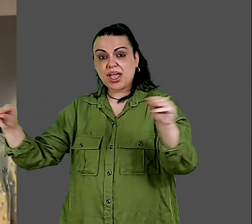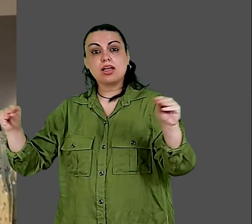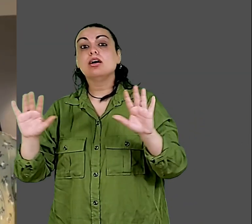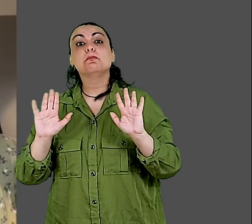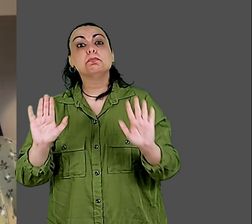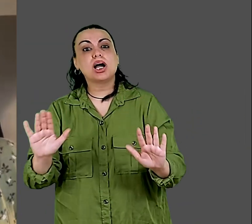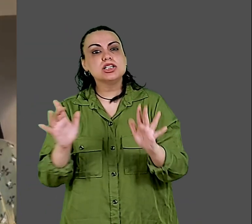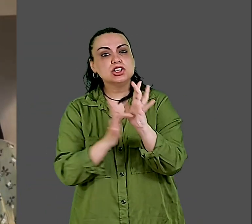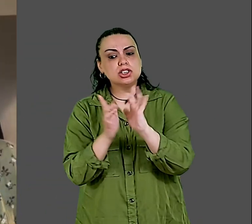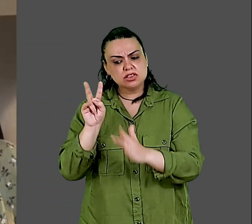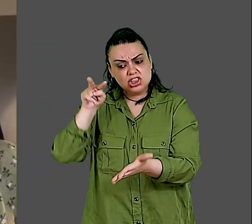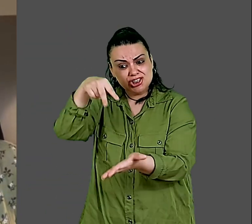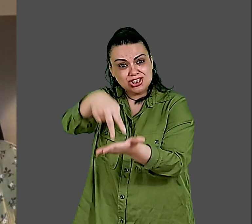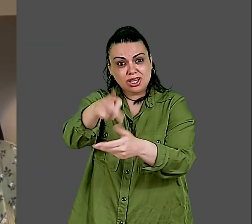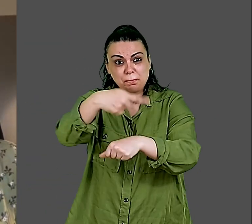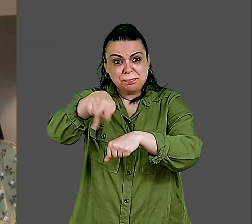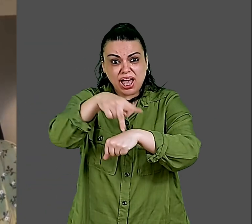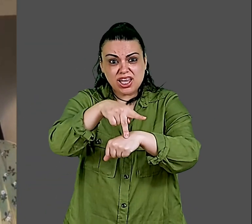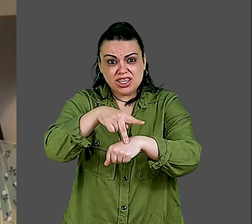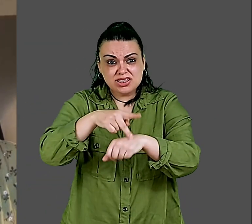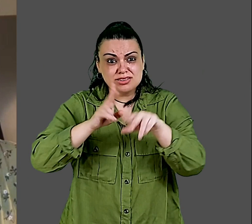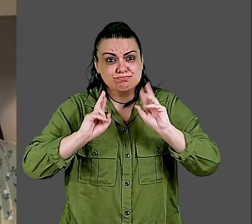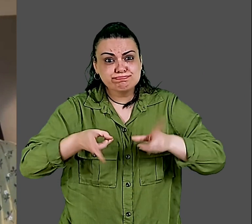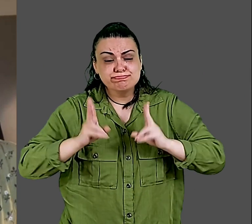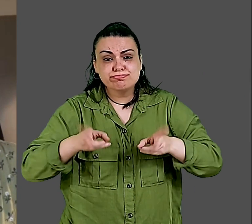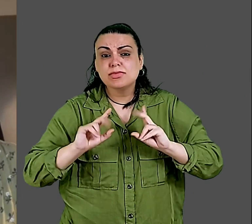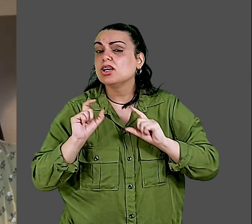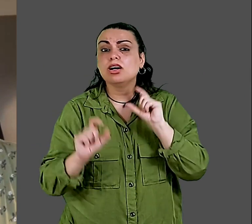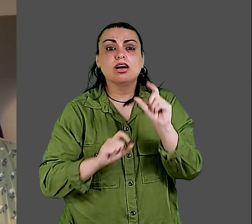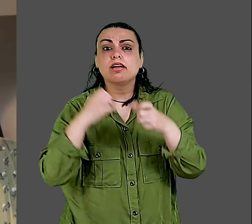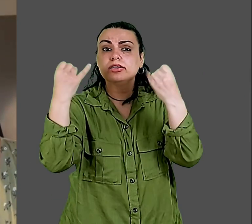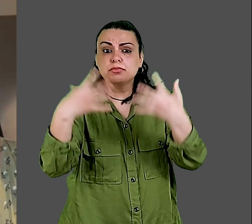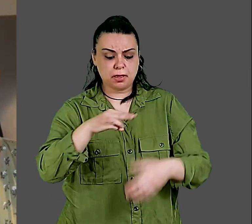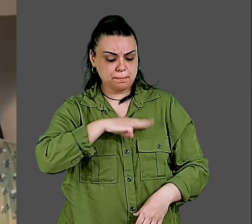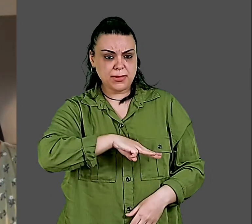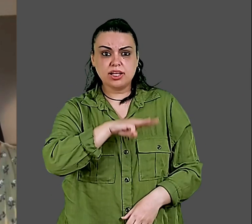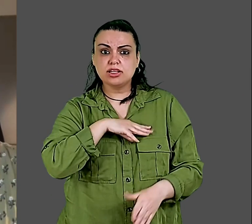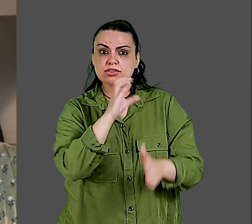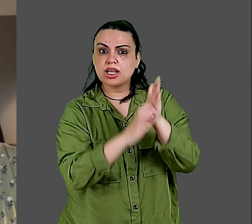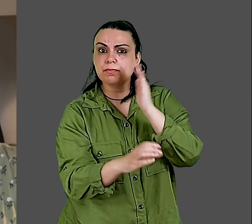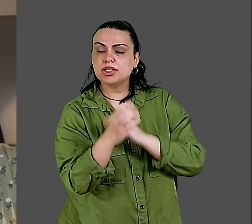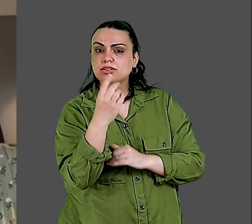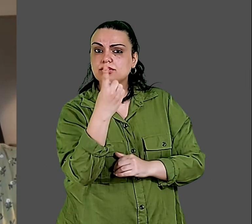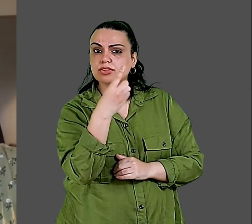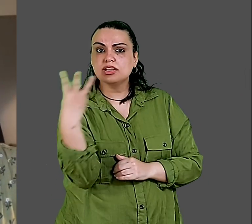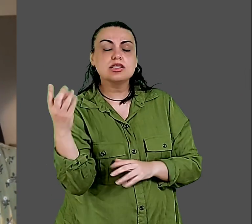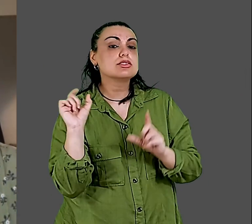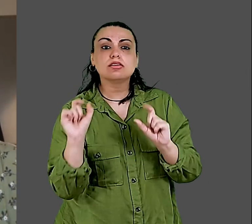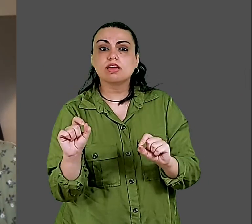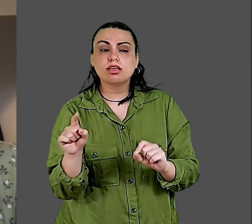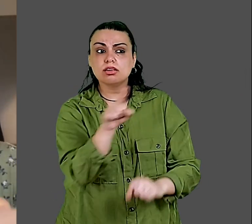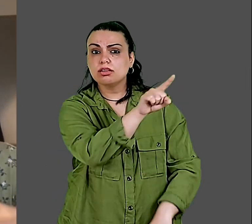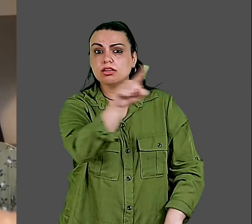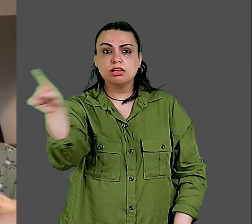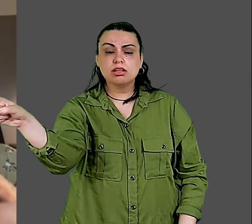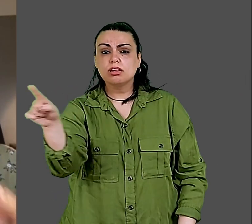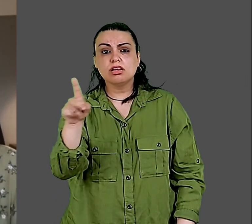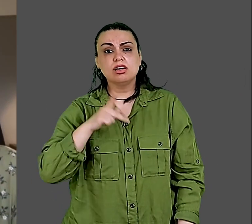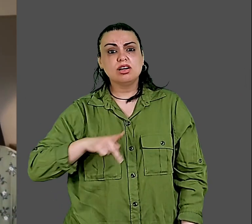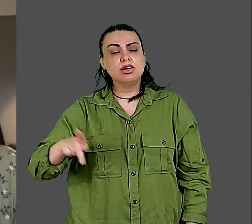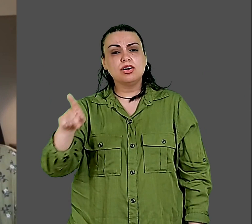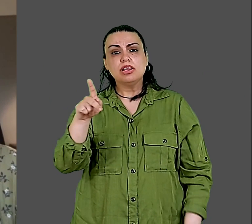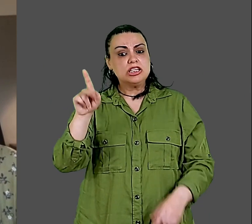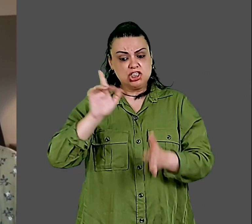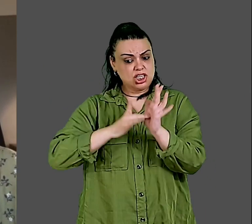Só que quando ele chega na própria pátria, o que o texto vai dizer no verso 58, segundo a narrativa de Mateus capítulo 13? E não fez